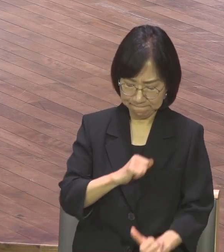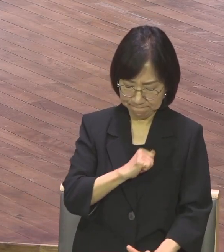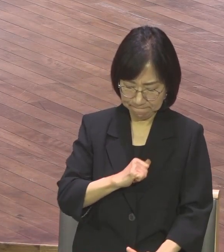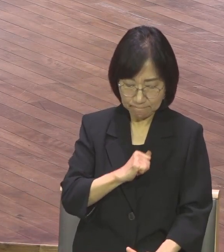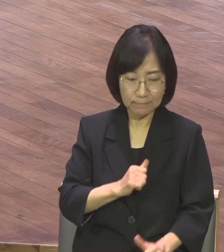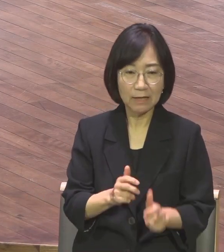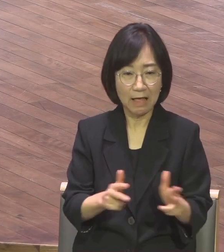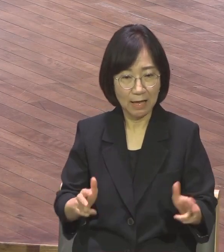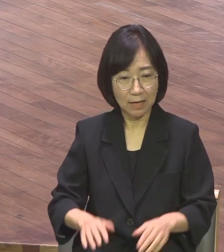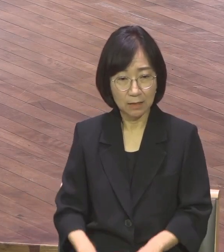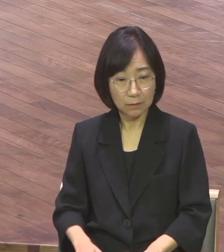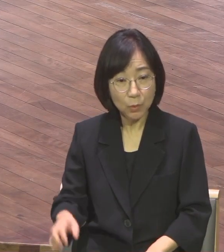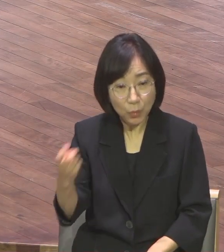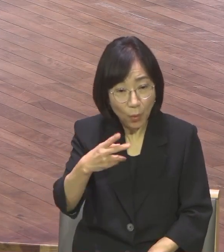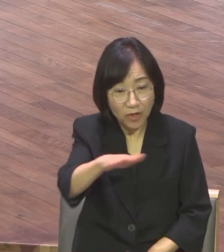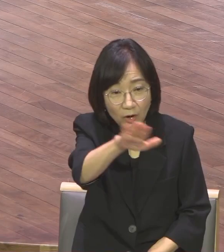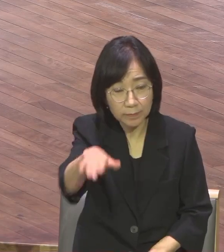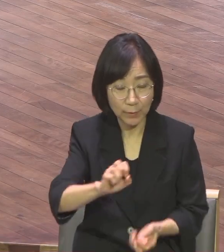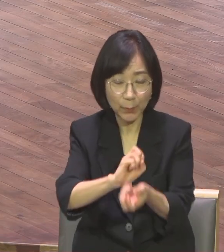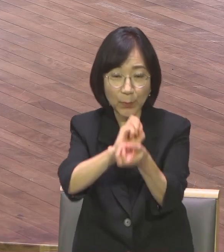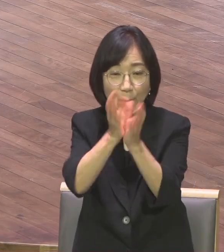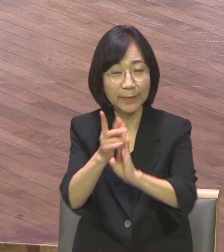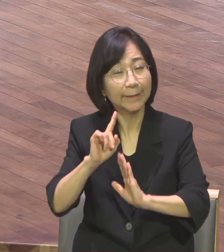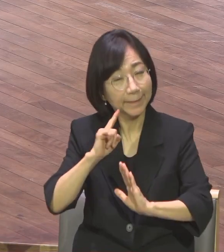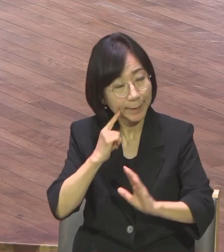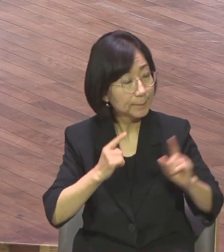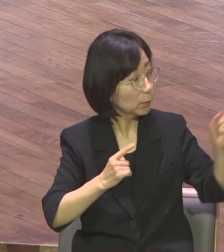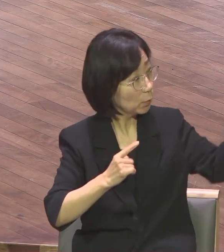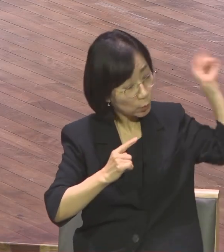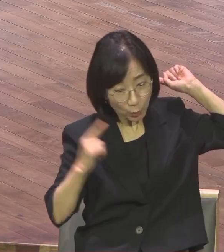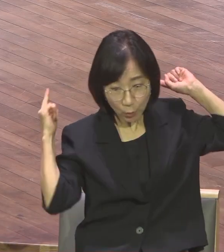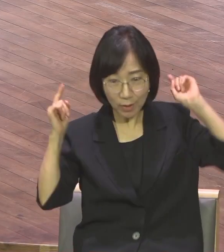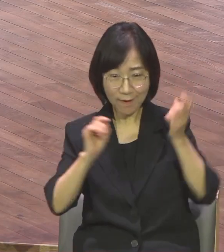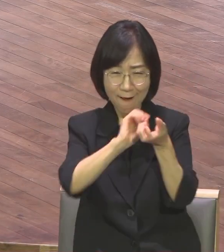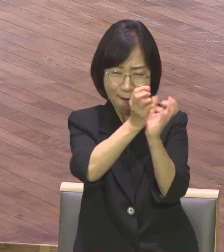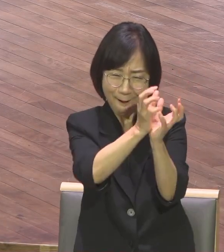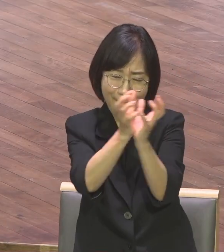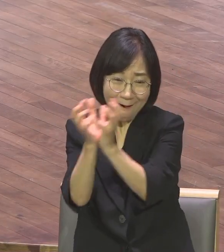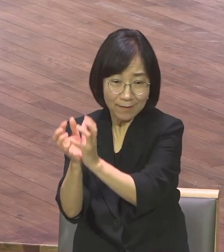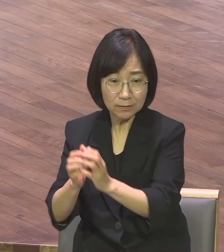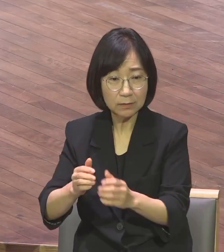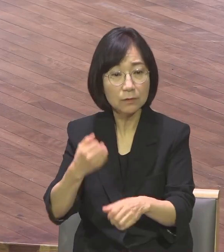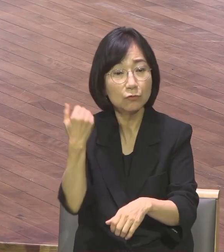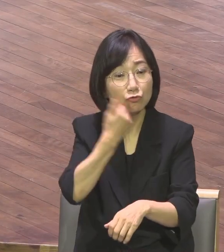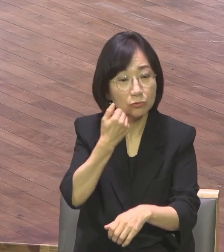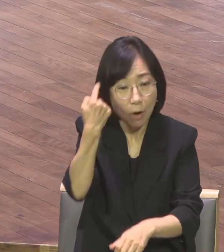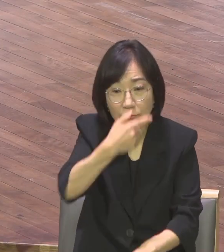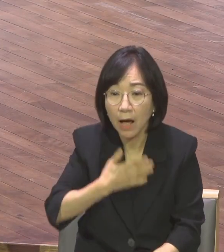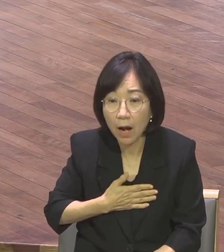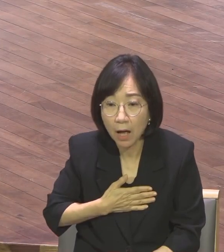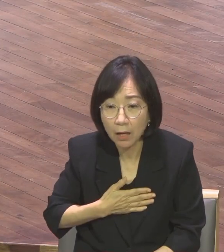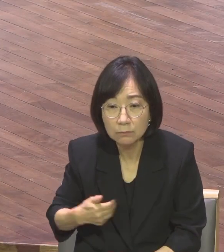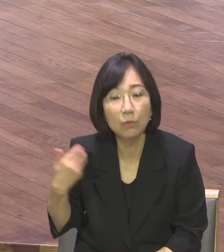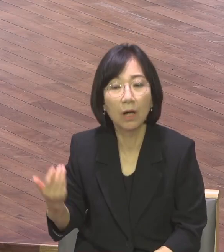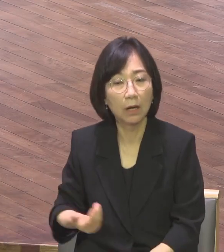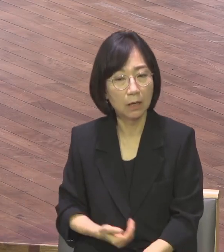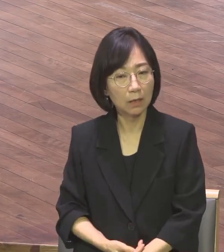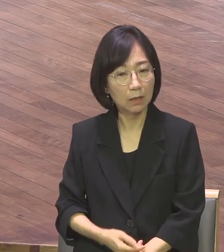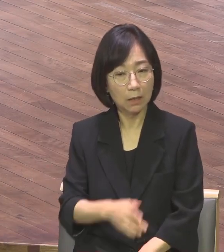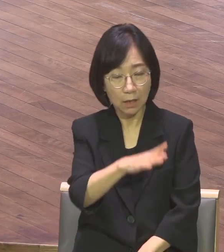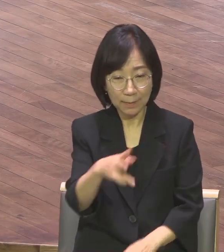이건 누가 꼽고 누가인지 모르지요. 그늘부터 준비합니다. 식당에 주방 수고하신 분들은 모르잖아요.